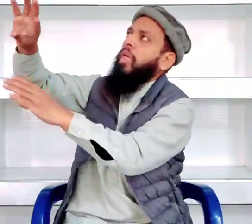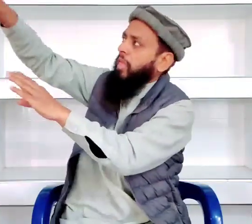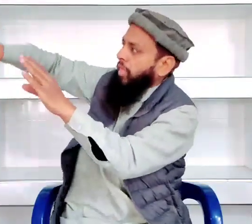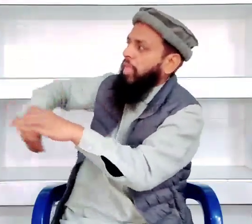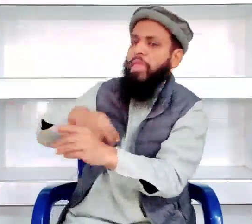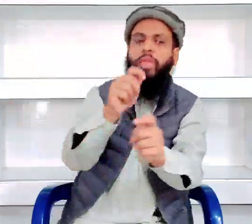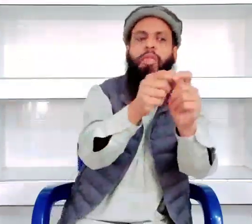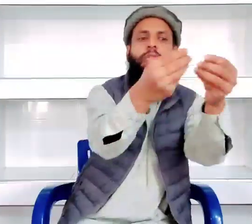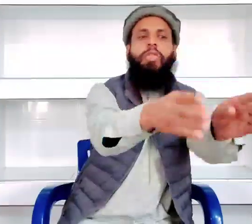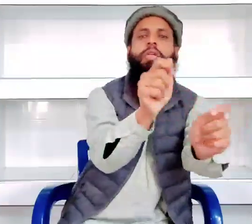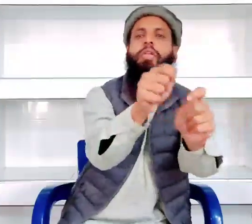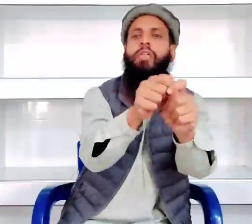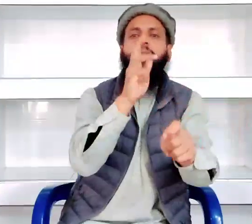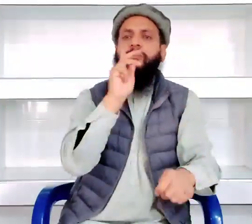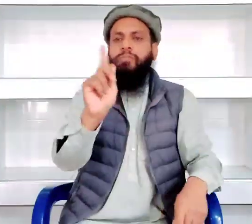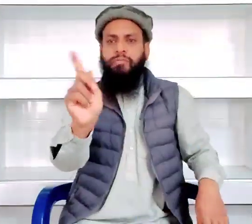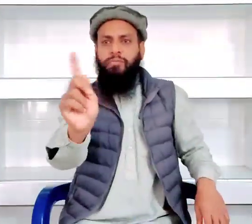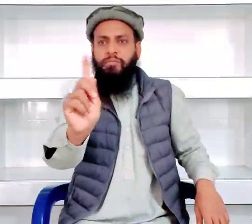سیدنا انس رضی اللہ تعالی عنہ بیان کرتے ہیں کہ نہینا